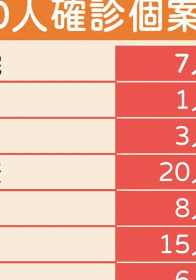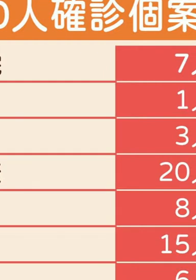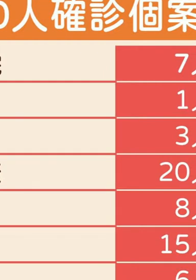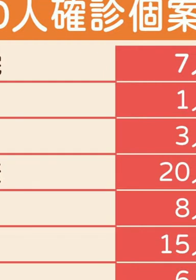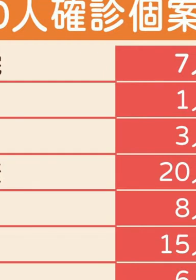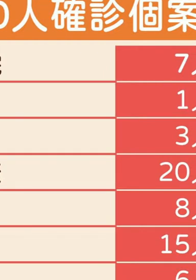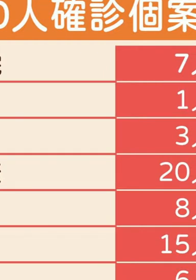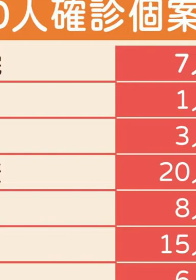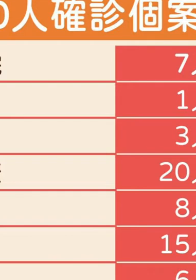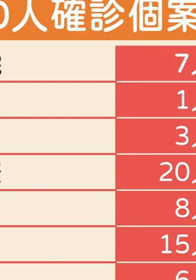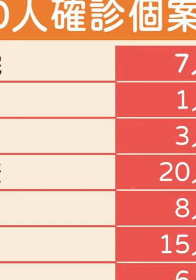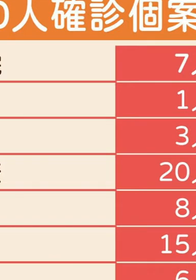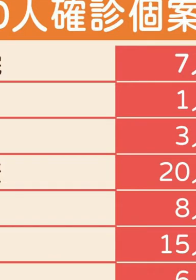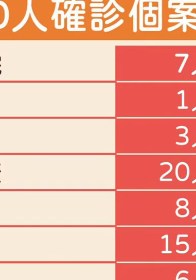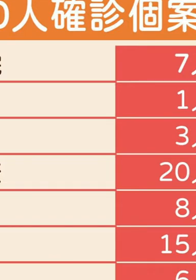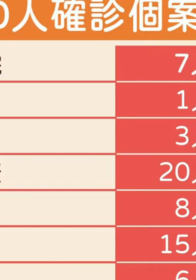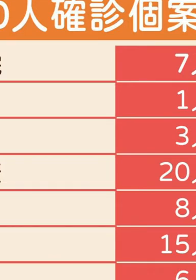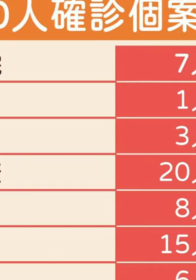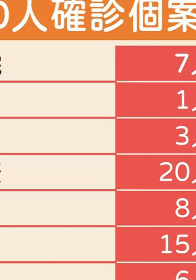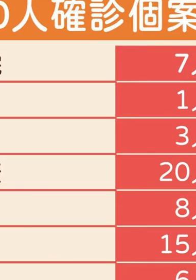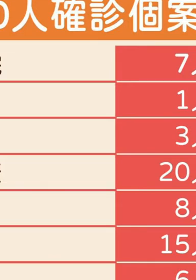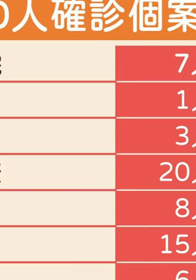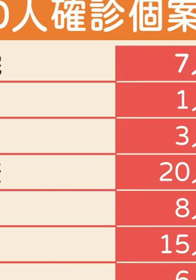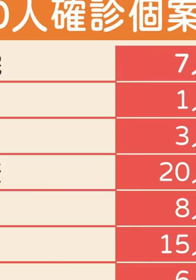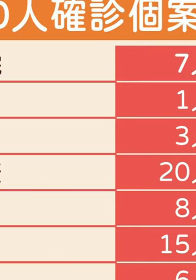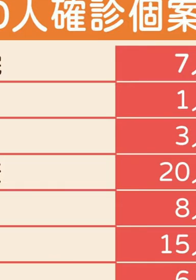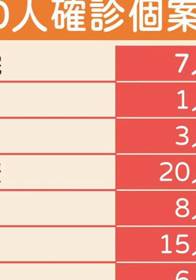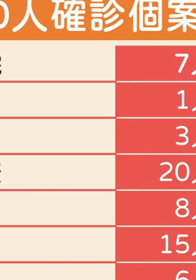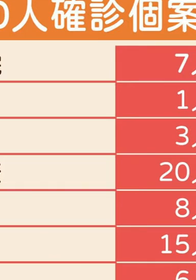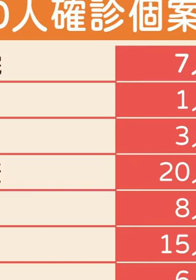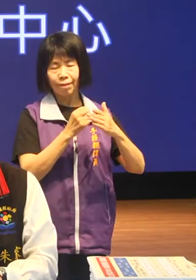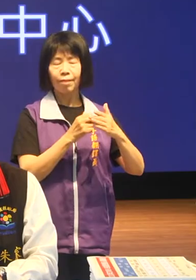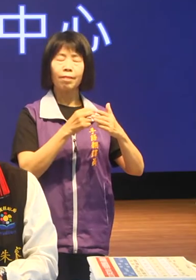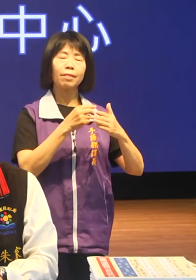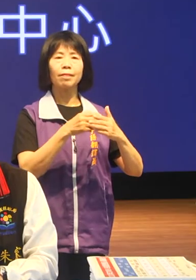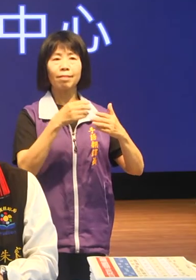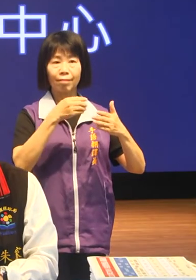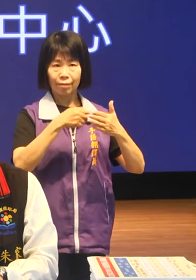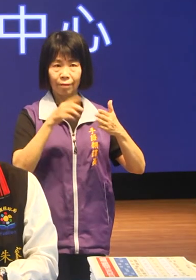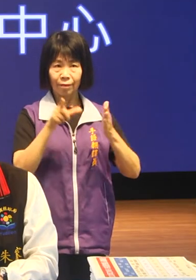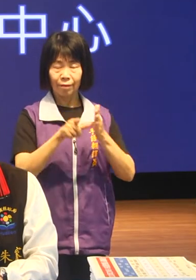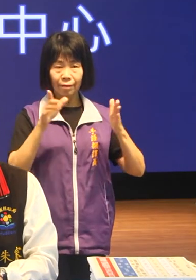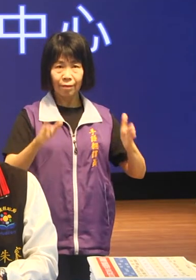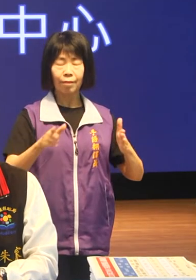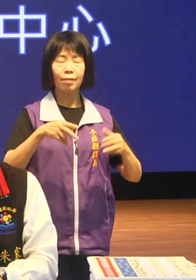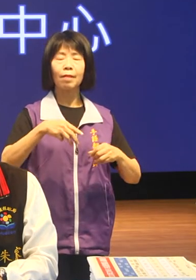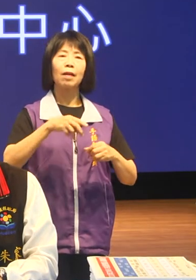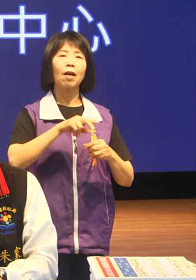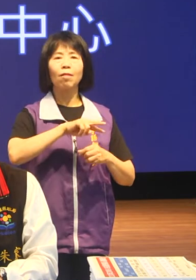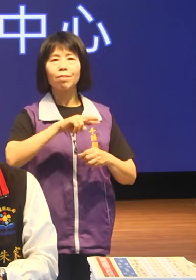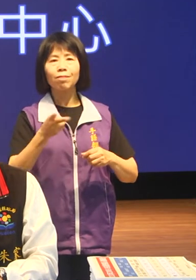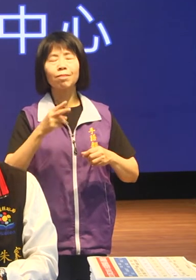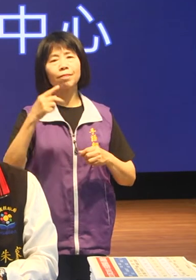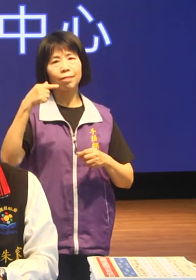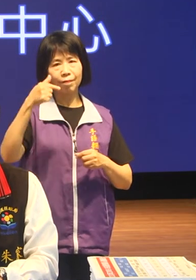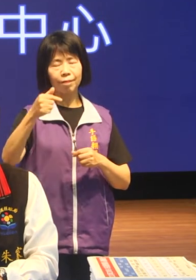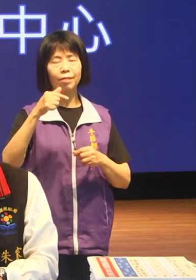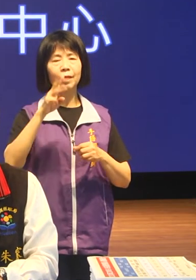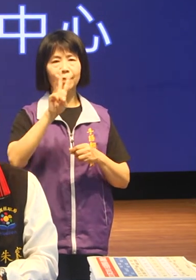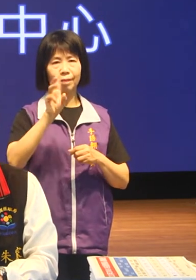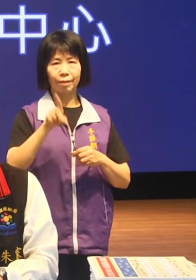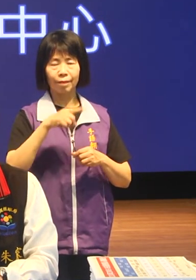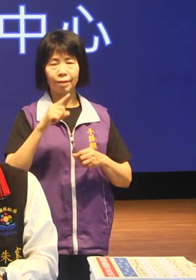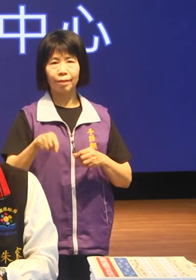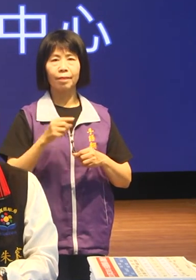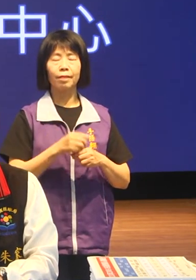其实也都是在聚个中阴转阳的3位。那外县的婚宴群聚有20人，那这里面最主要是包括